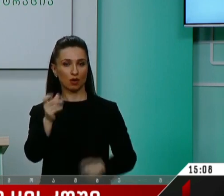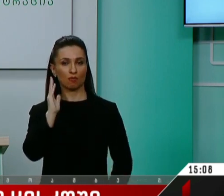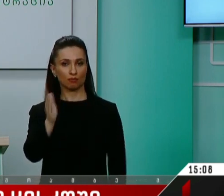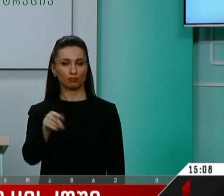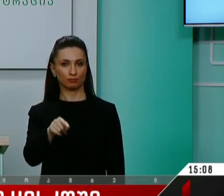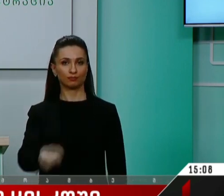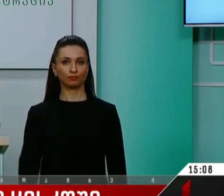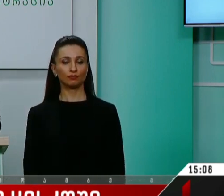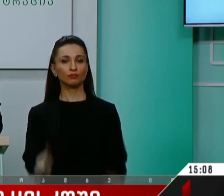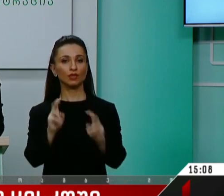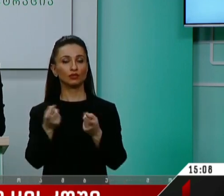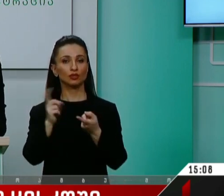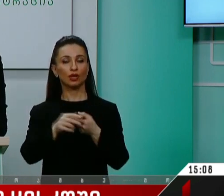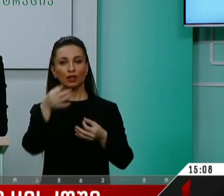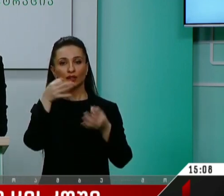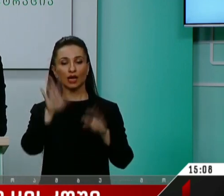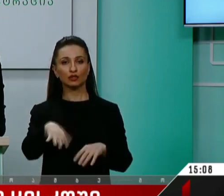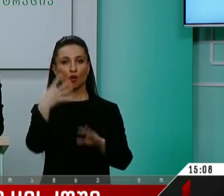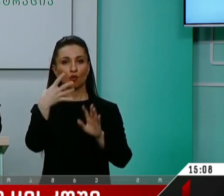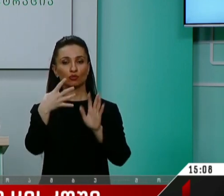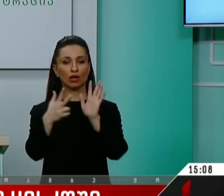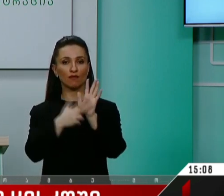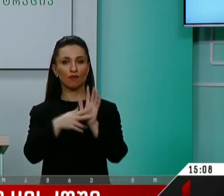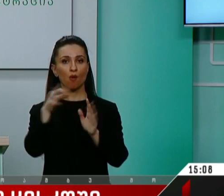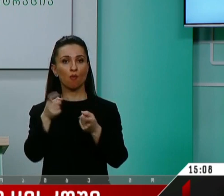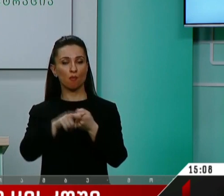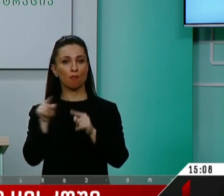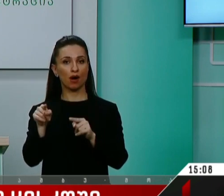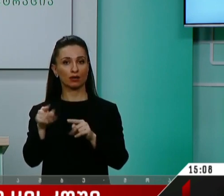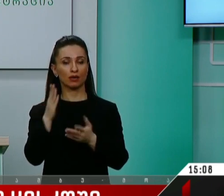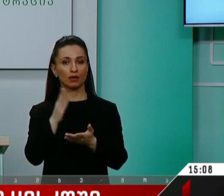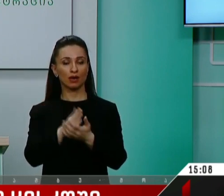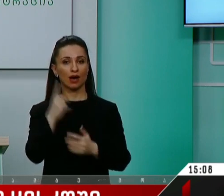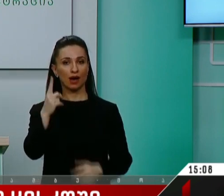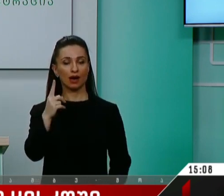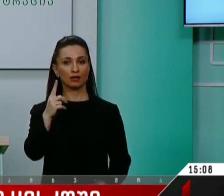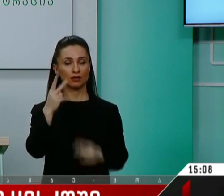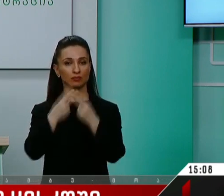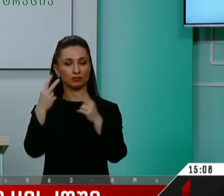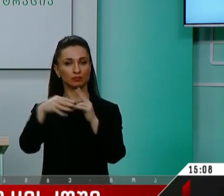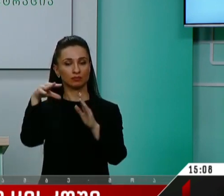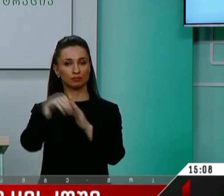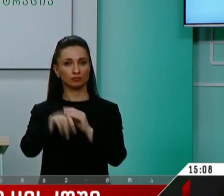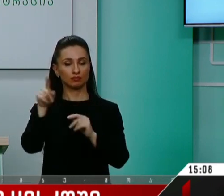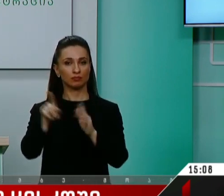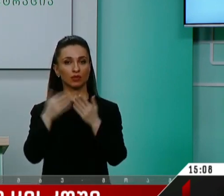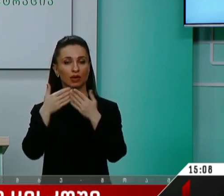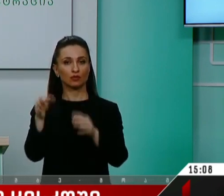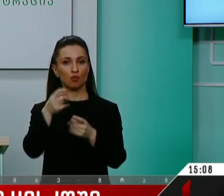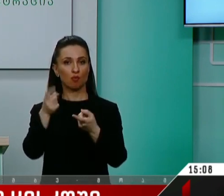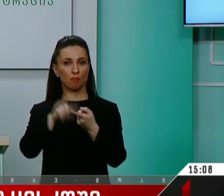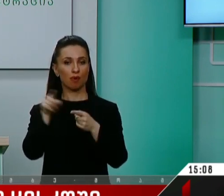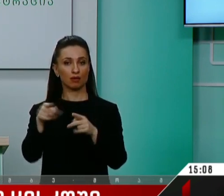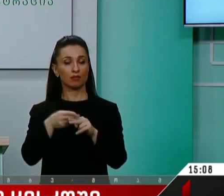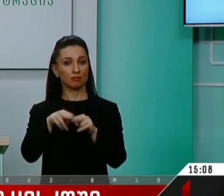დრო. Რაც შეეხება დარჩენილ 48 საარჩევნო უბანს, მათ შორის არის ერთი პენიტენციური დაწესებულებაში გახსნილი